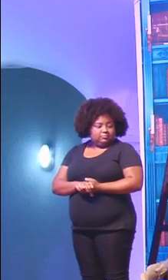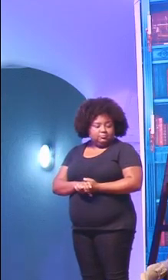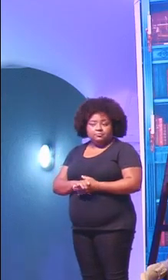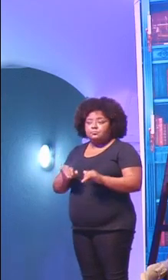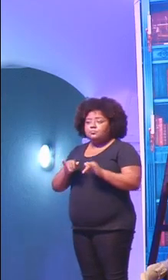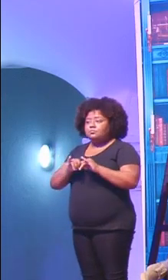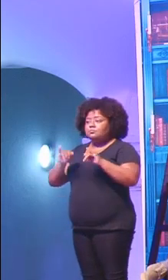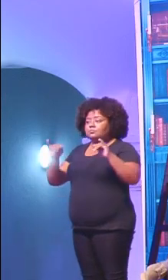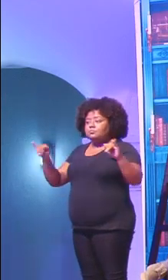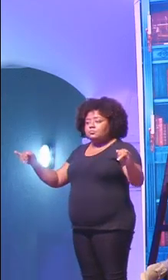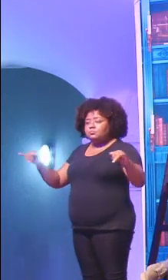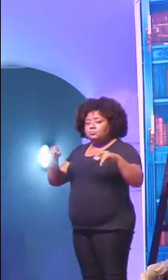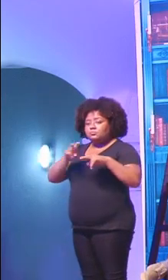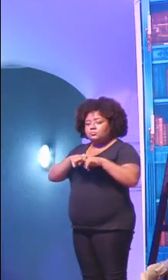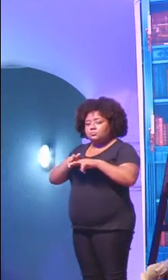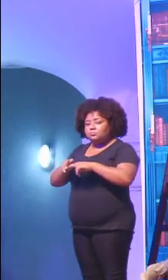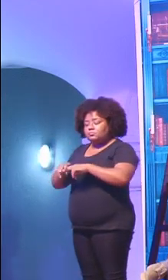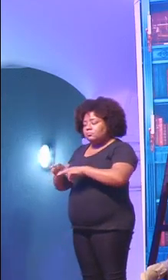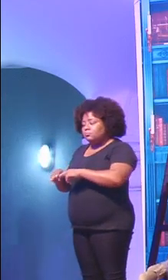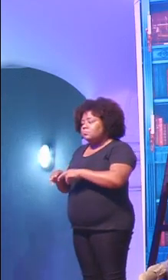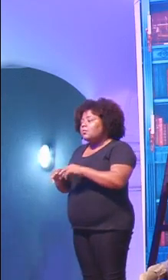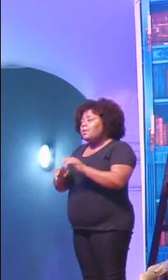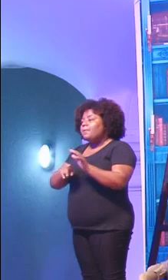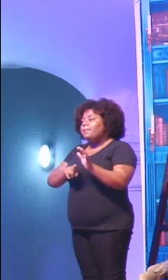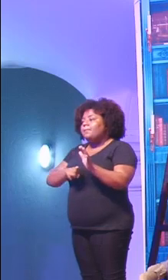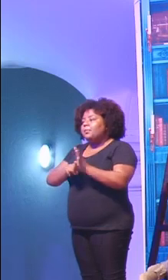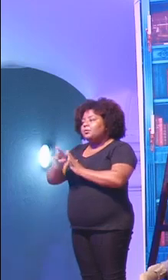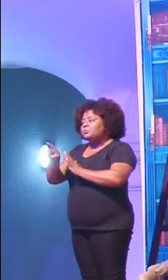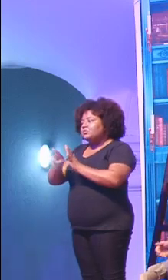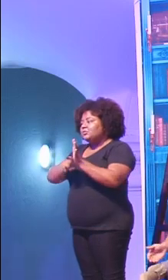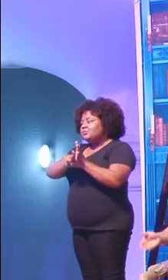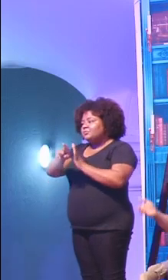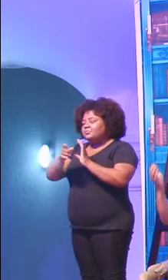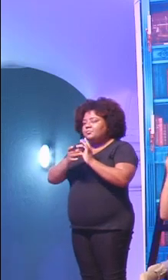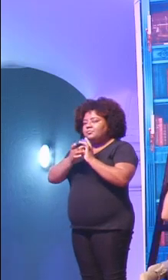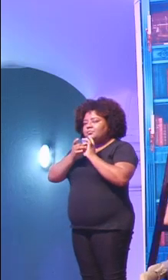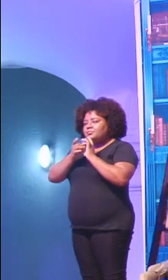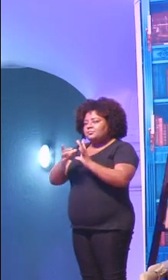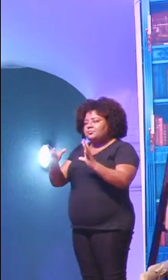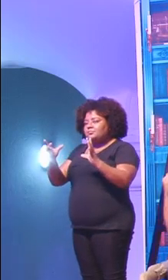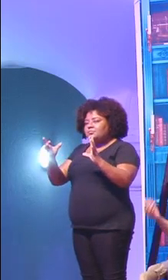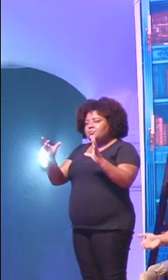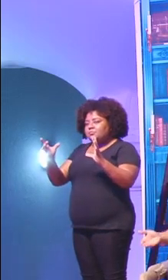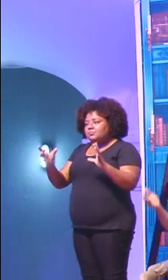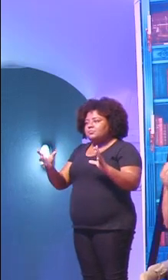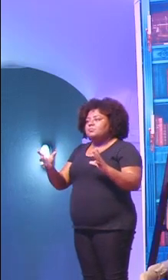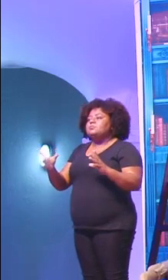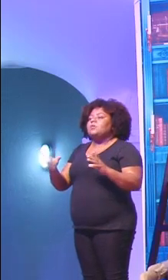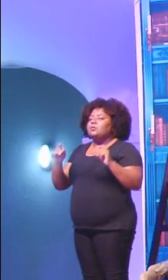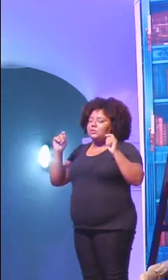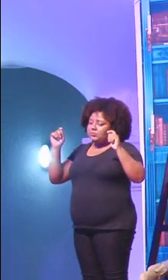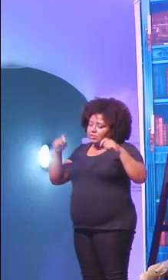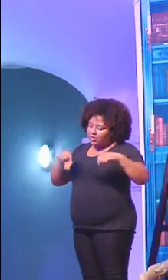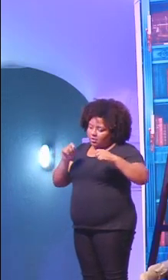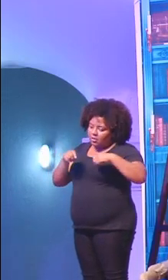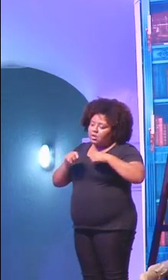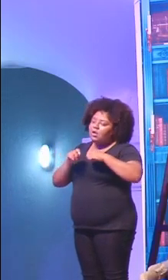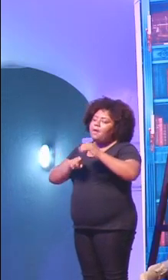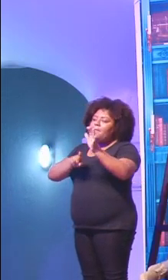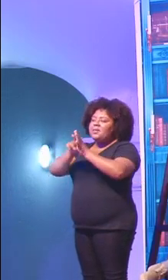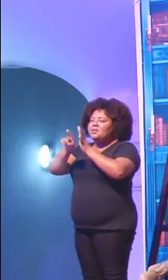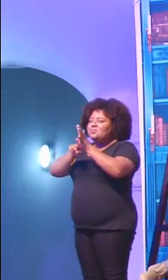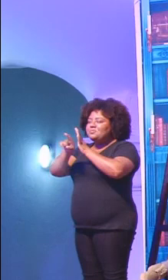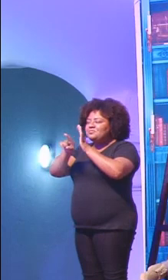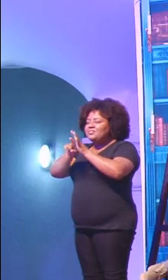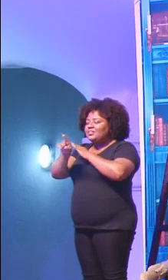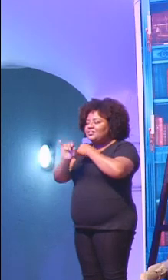a plateia que as perguntas estão abertas. E agora voltou a informação inicial, tanto as online, para quem está